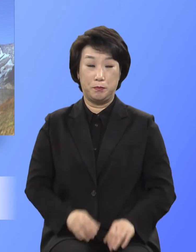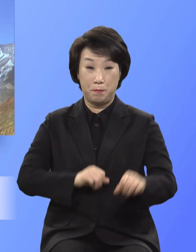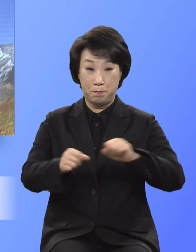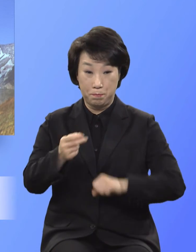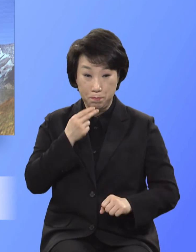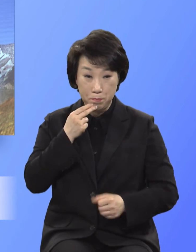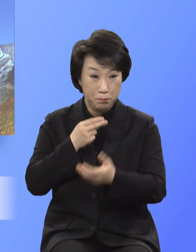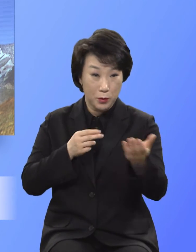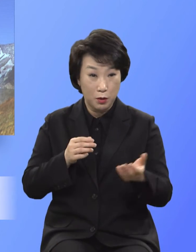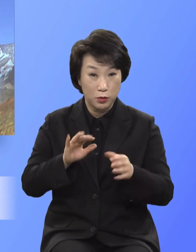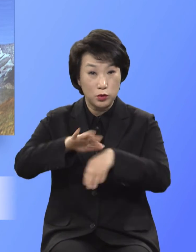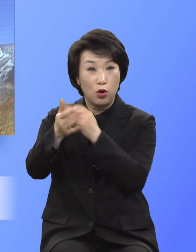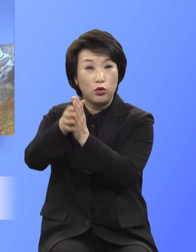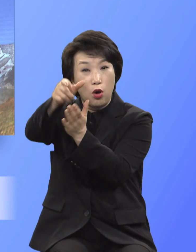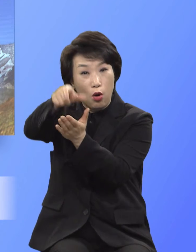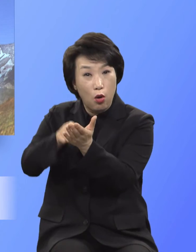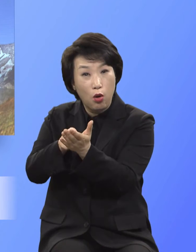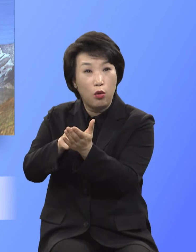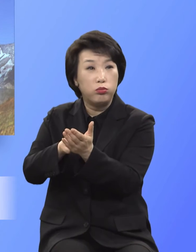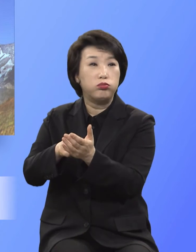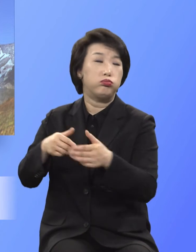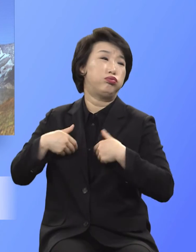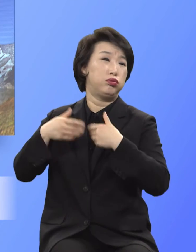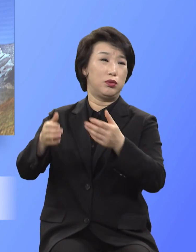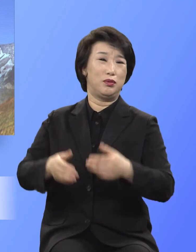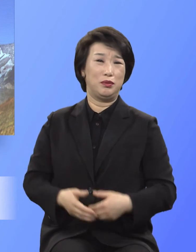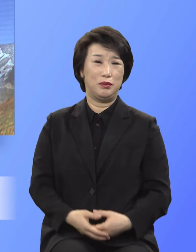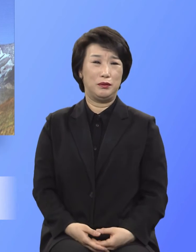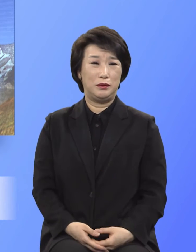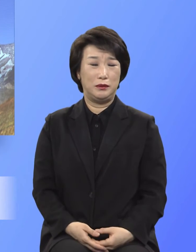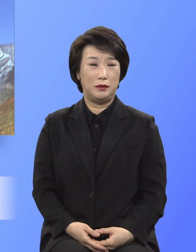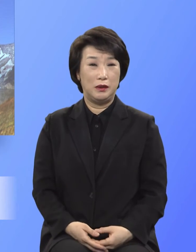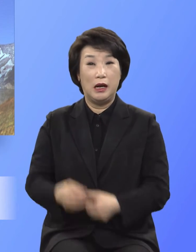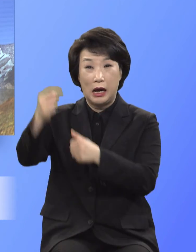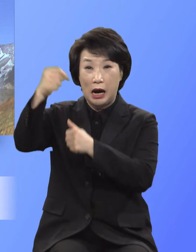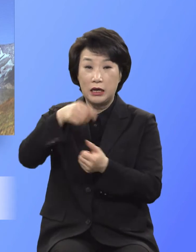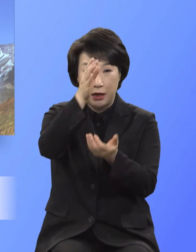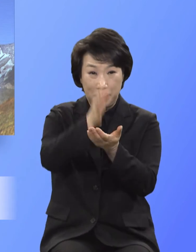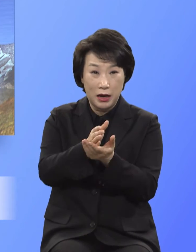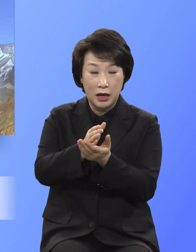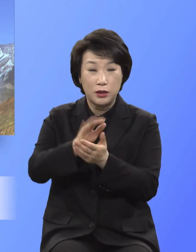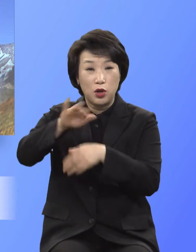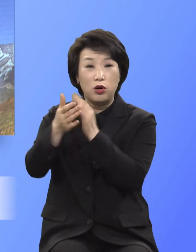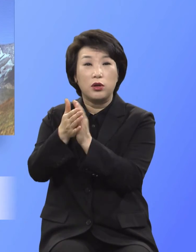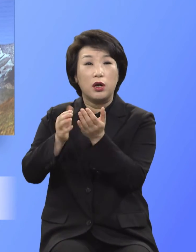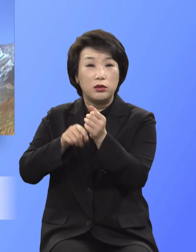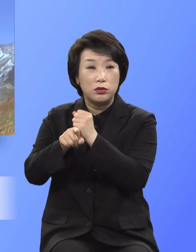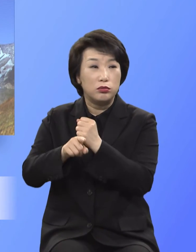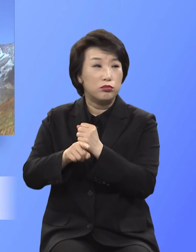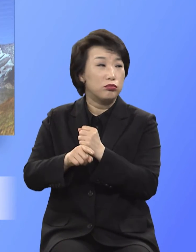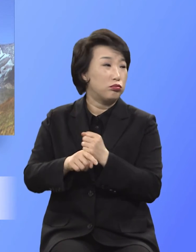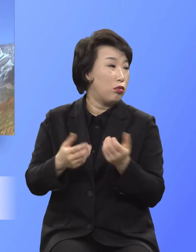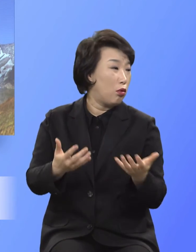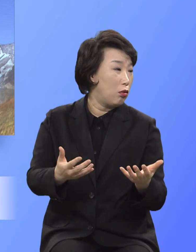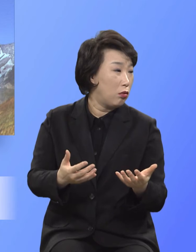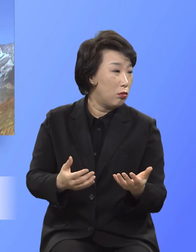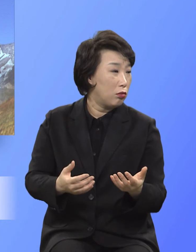행동하지 않으려면 성경에 아무 필요가 없습니다. 하라 하지 말라가 아무 의미가 없다 이